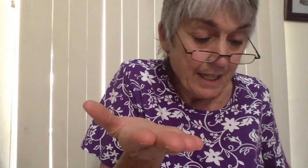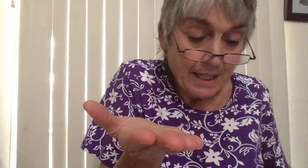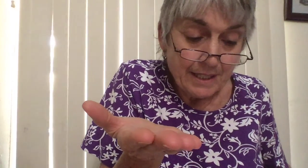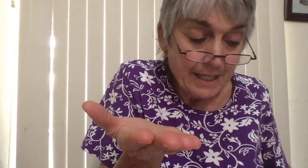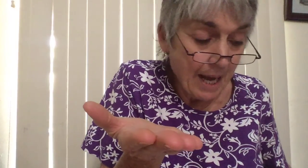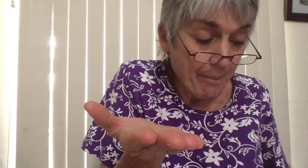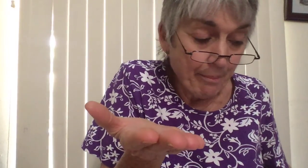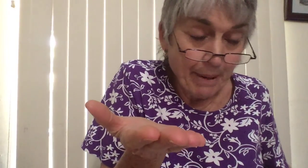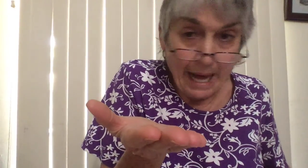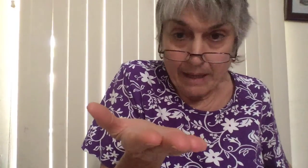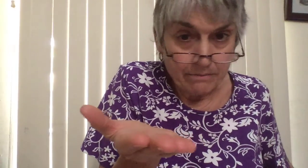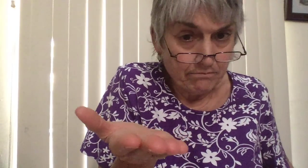Il n'y a pas.